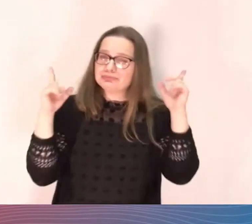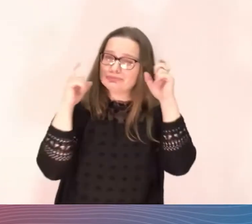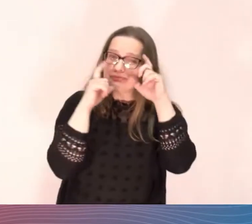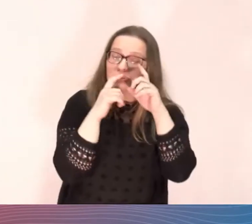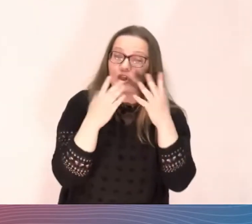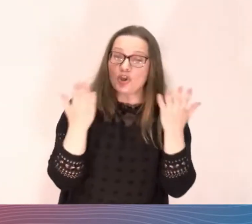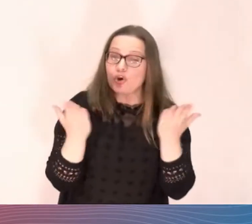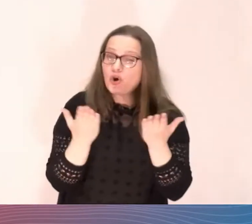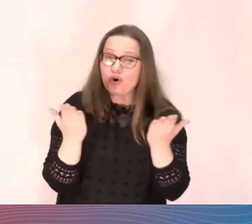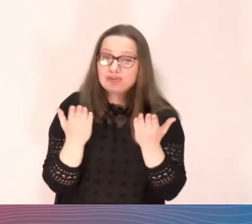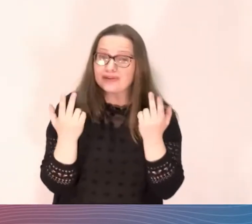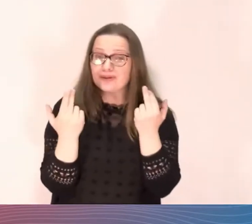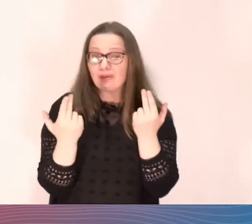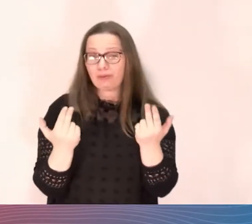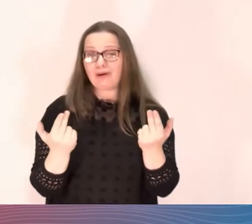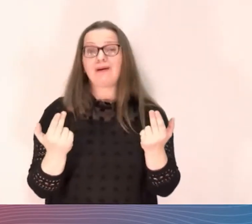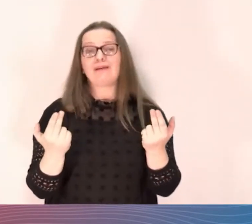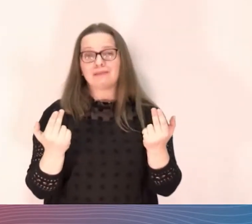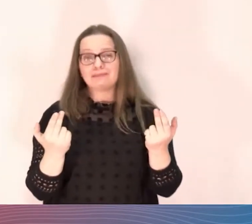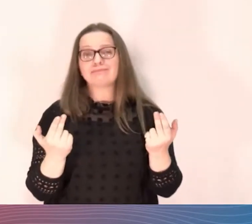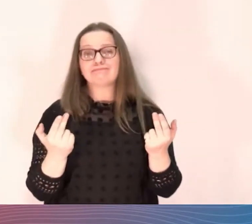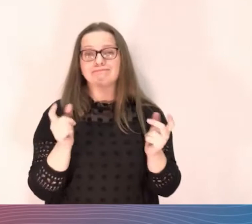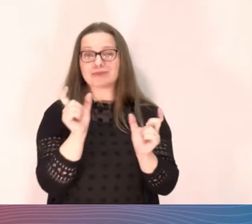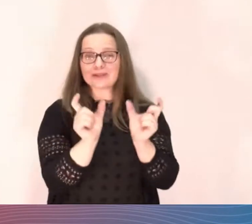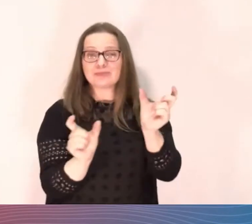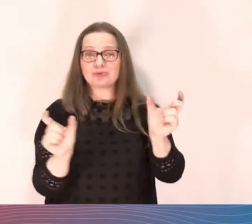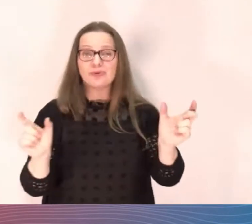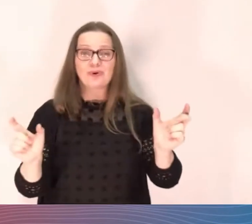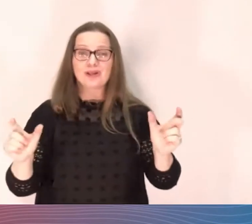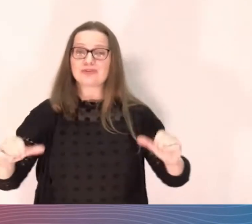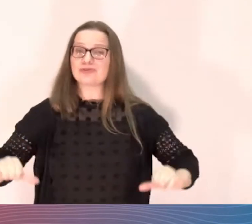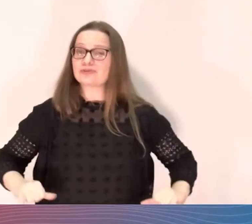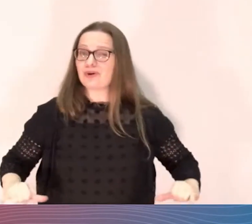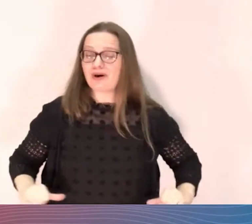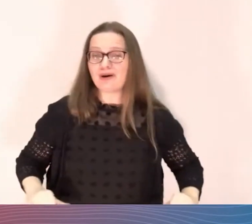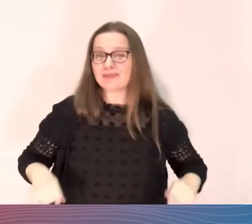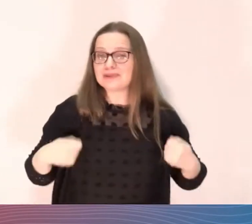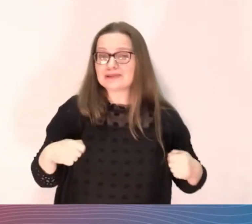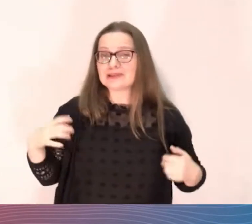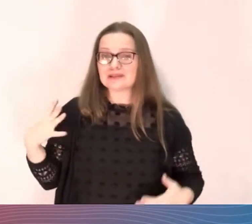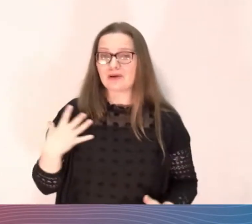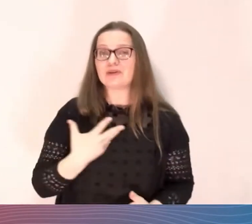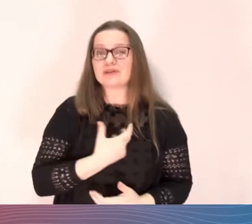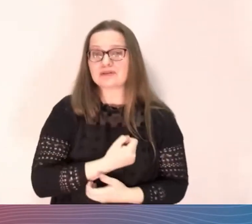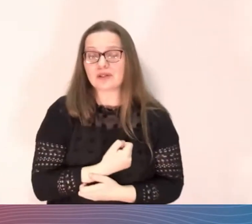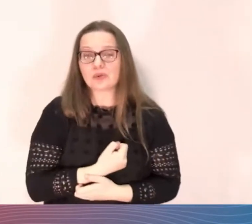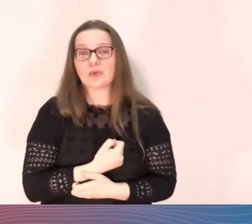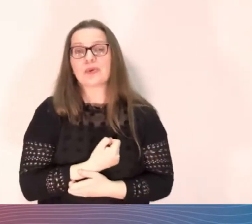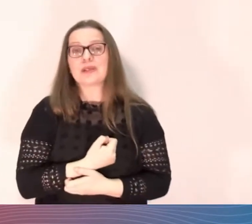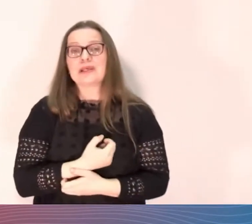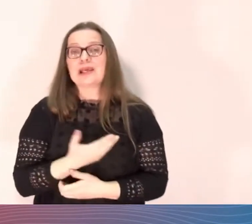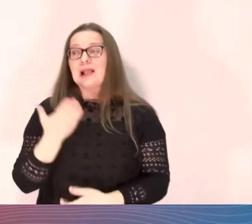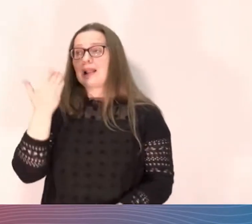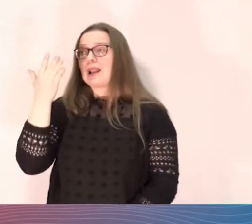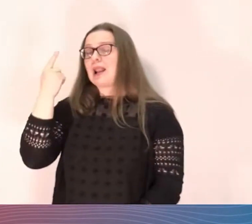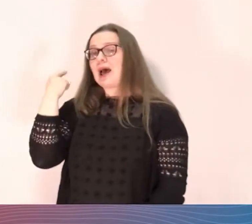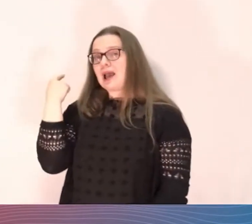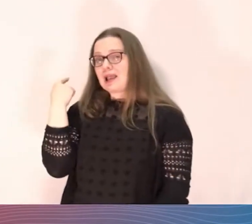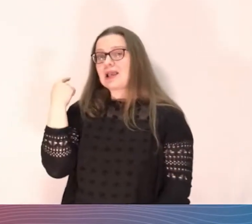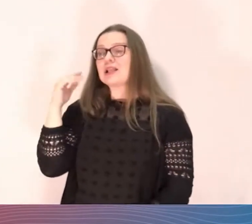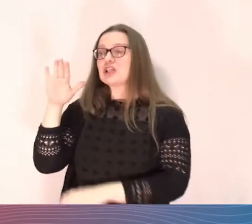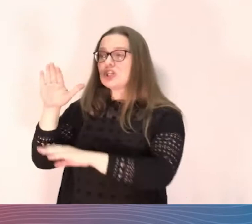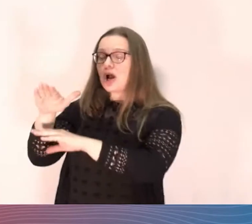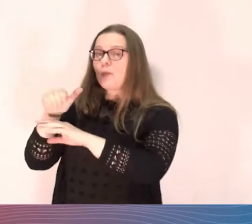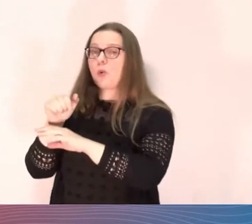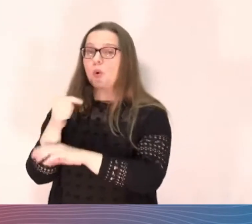E graças a Deus, ele chamou 12 discípulos e os enviou também para pregar o